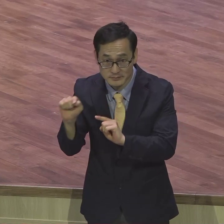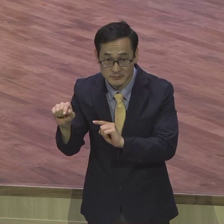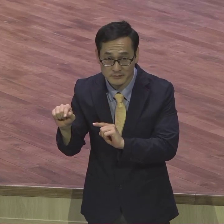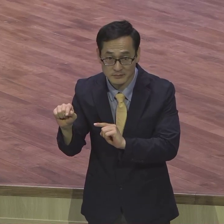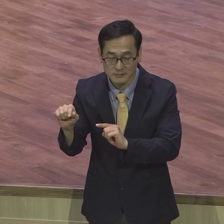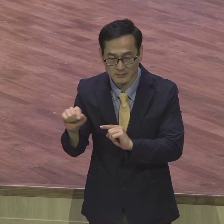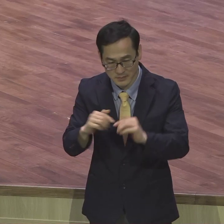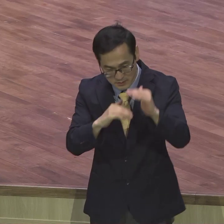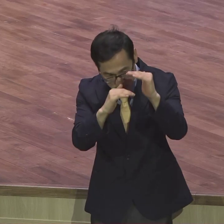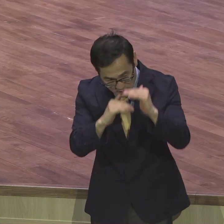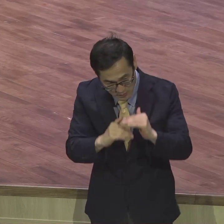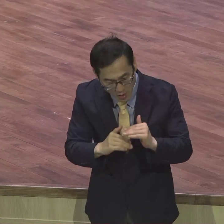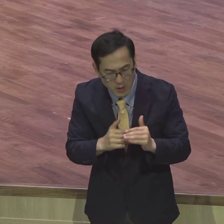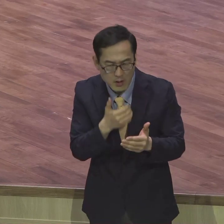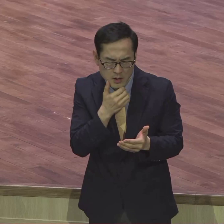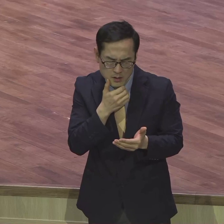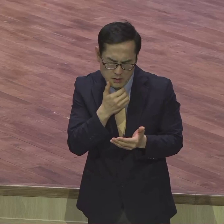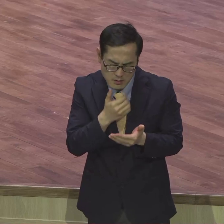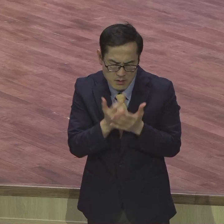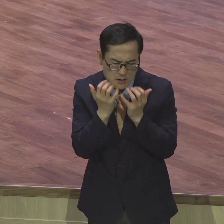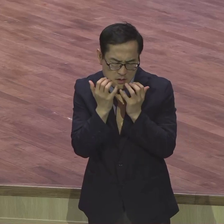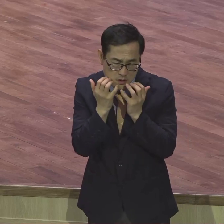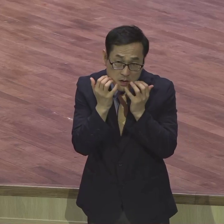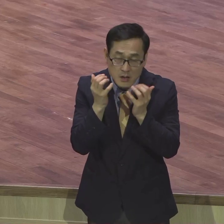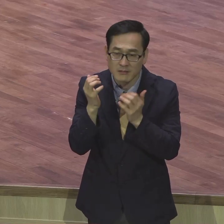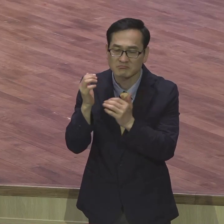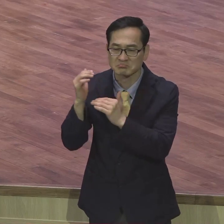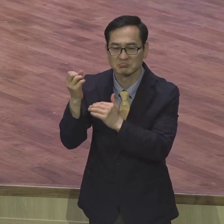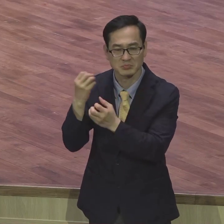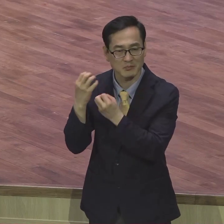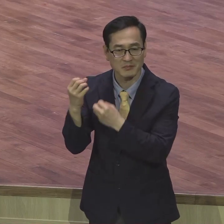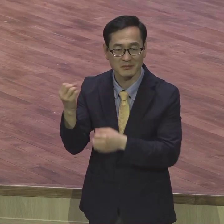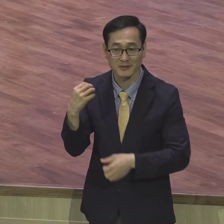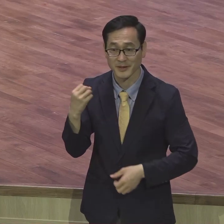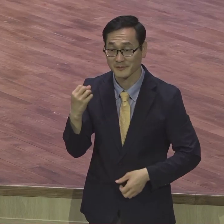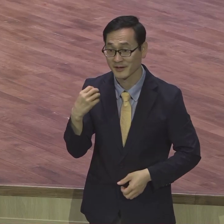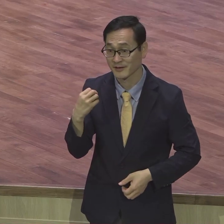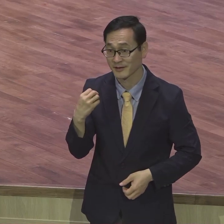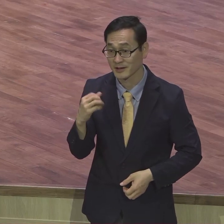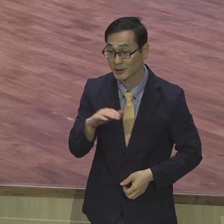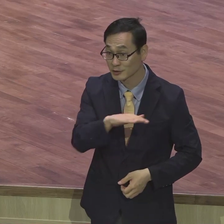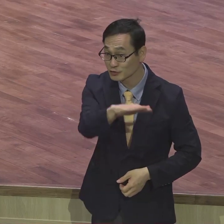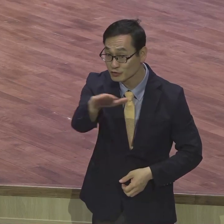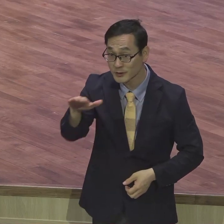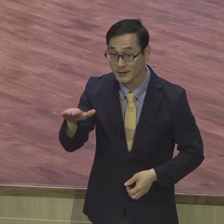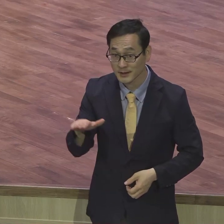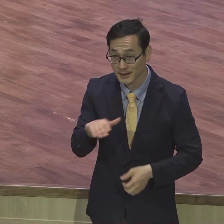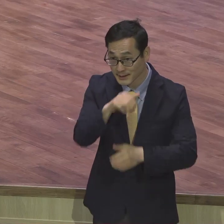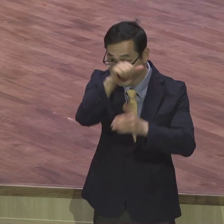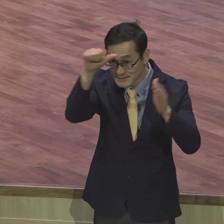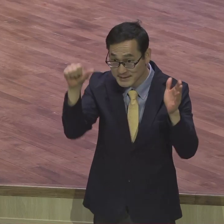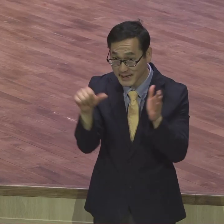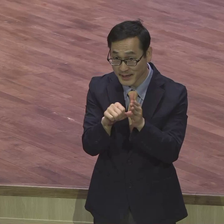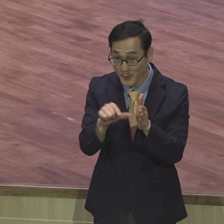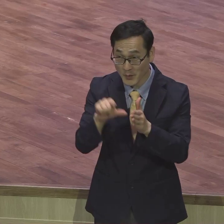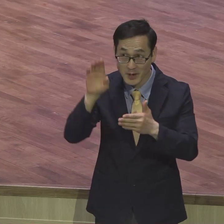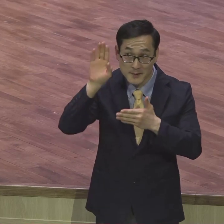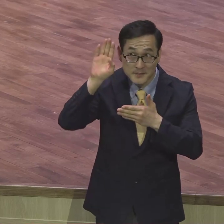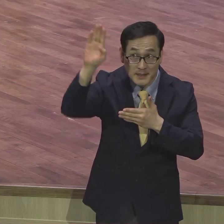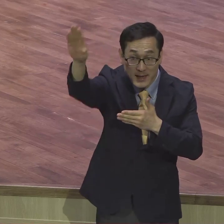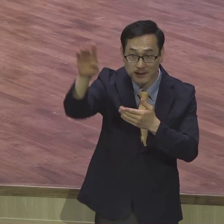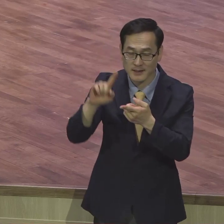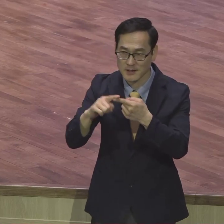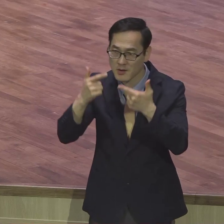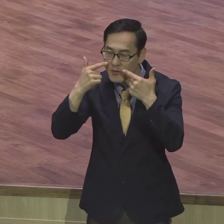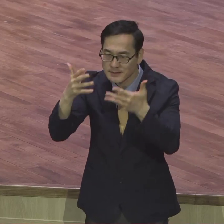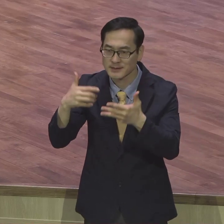장이다. 그렇게 말씀하겠습니다. 한마디로 우리의 삶이 뭐요. 완전히 보장된 삶이란 것입니다.